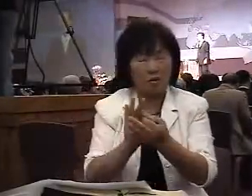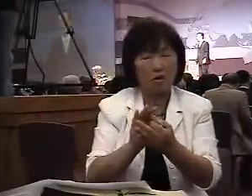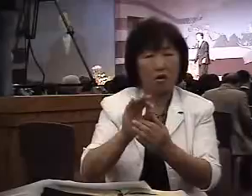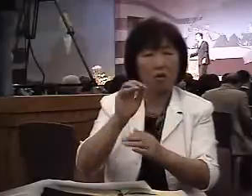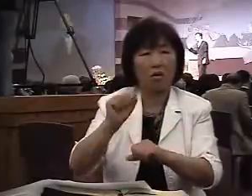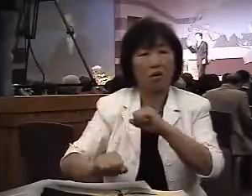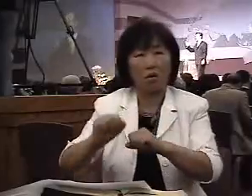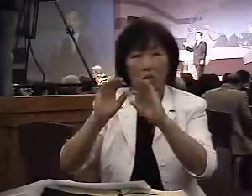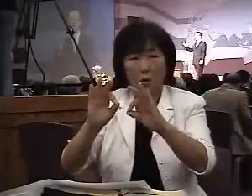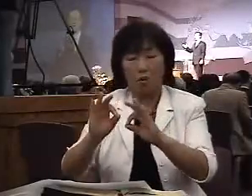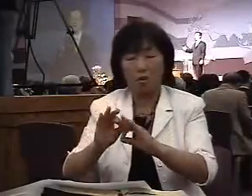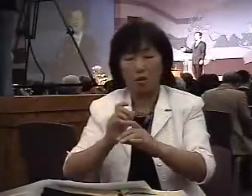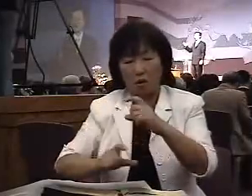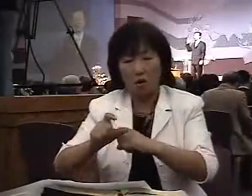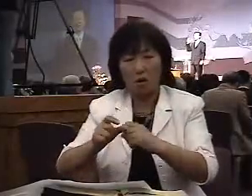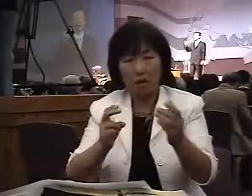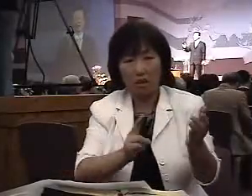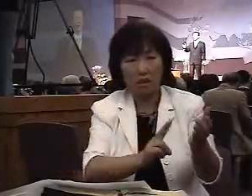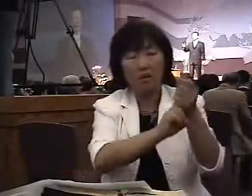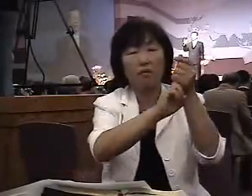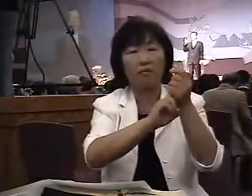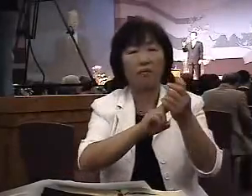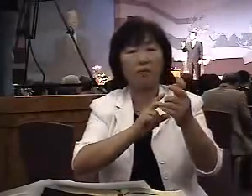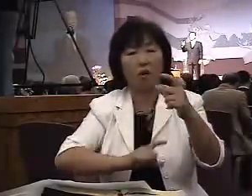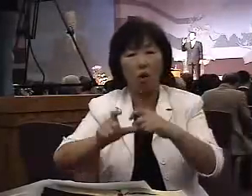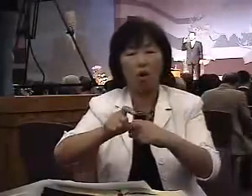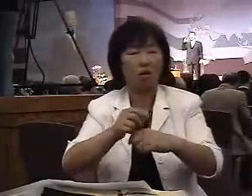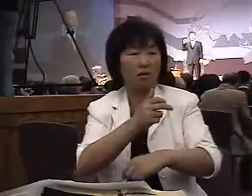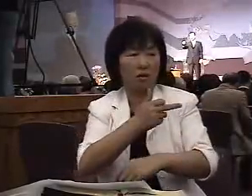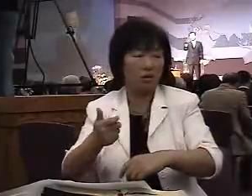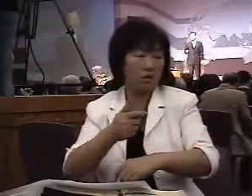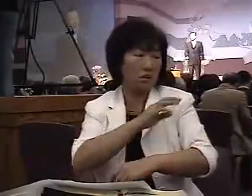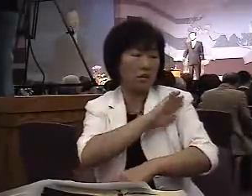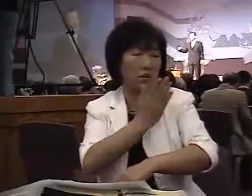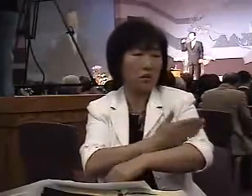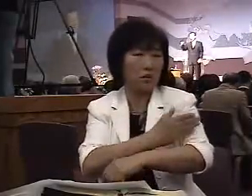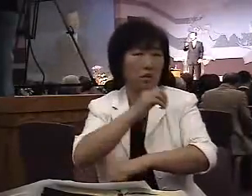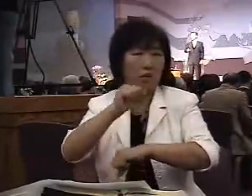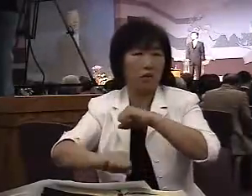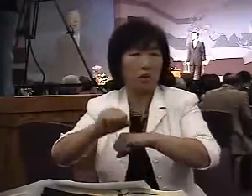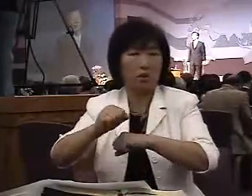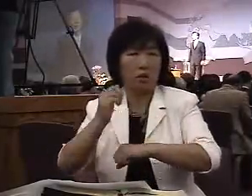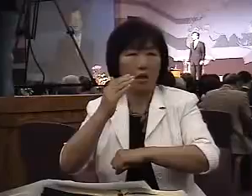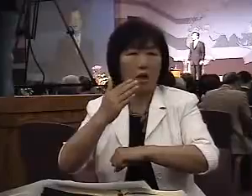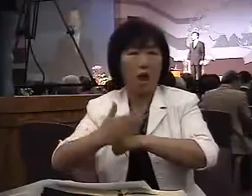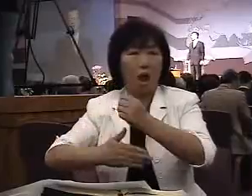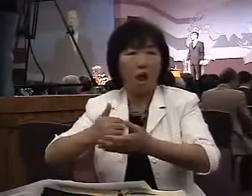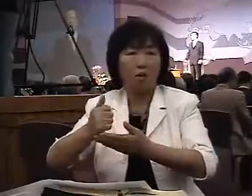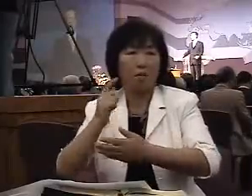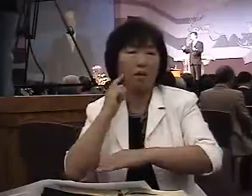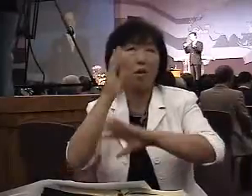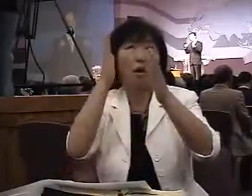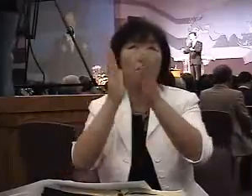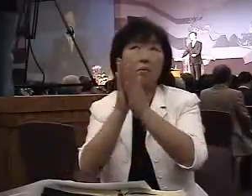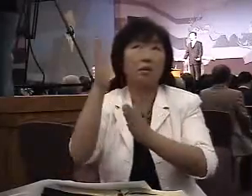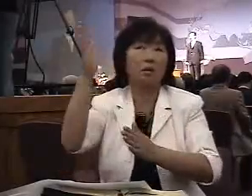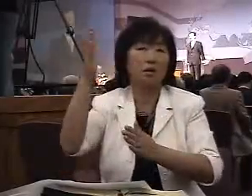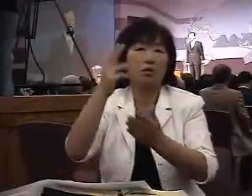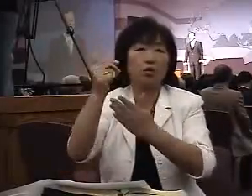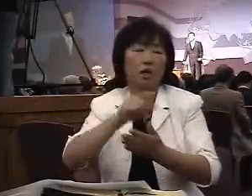흐르면서 더 큰 기적, 더 큰 능력으로 역사하실 하나님, 그 영광이 빛나기를 주님의